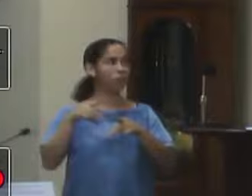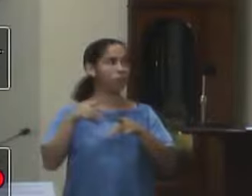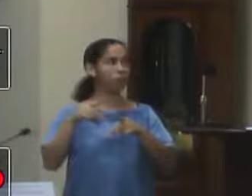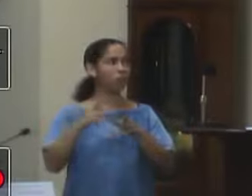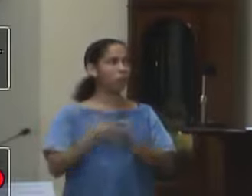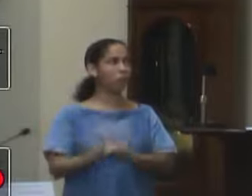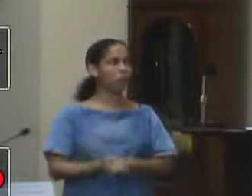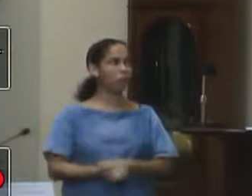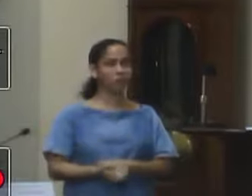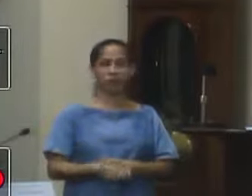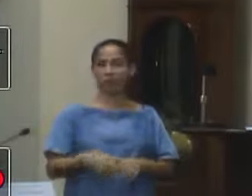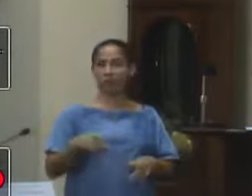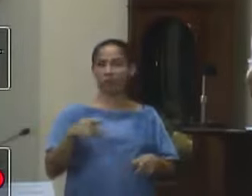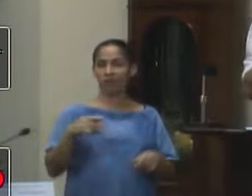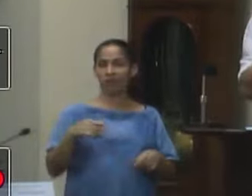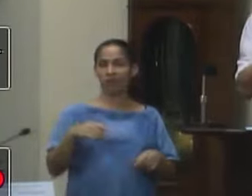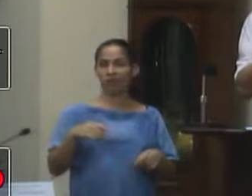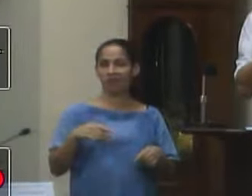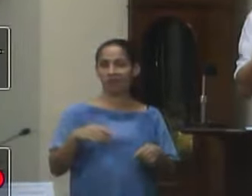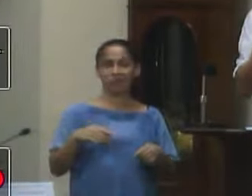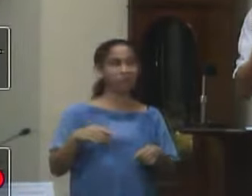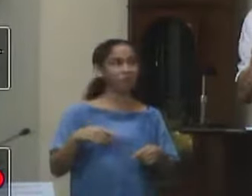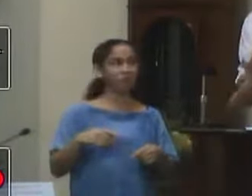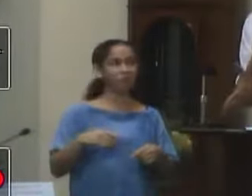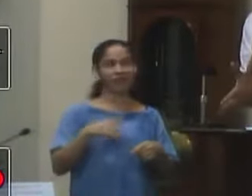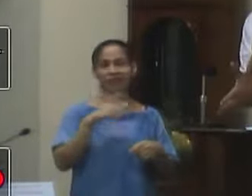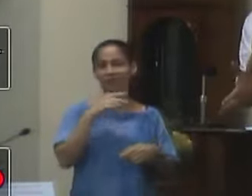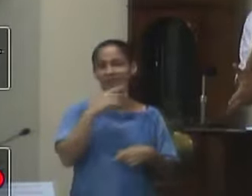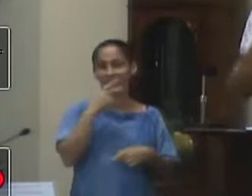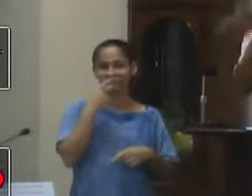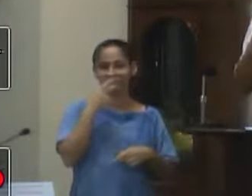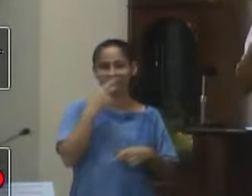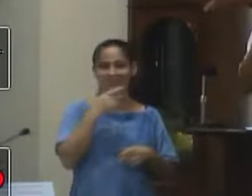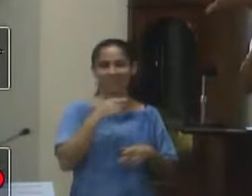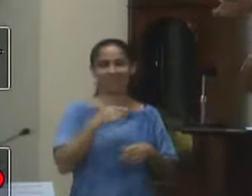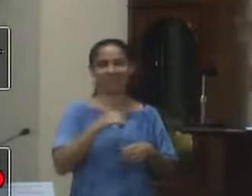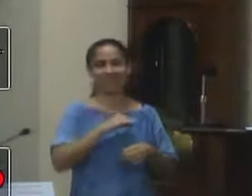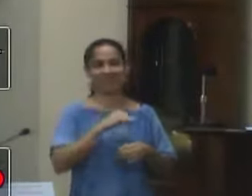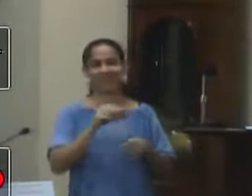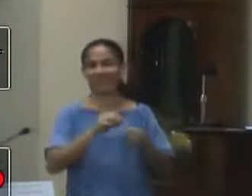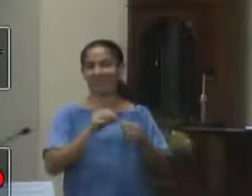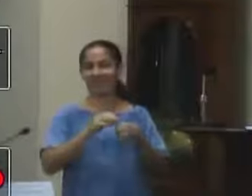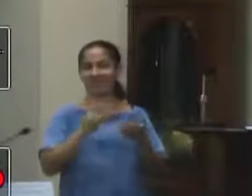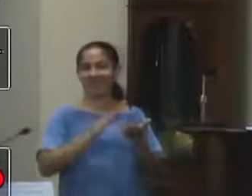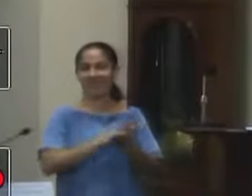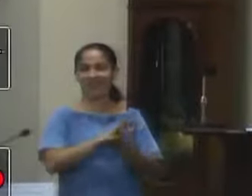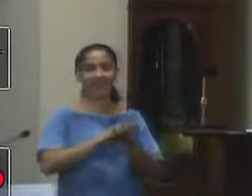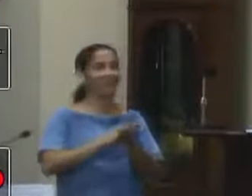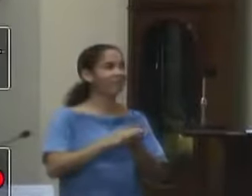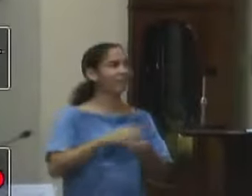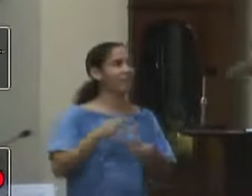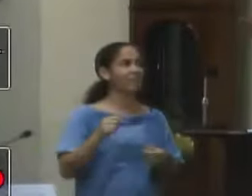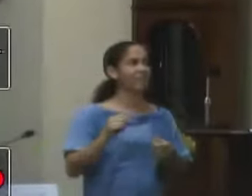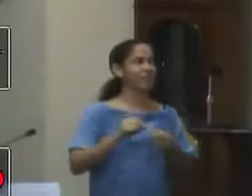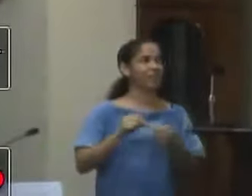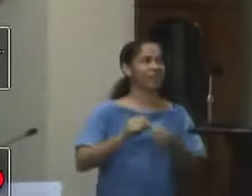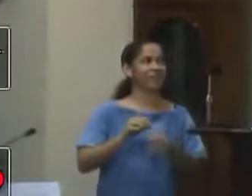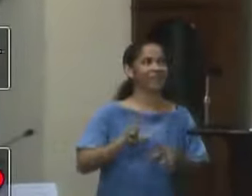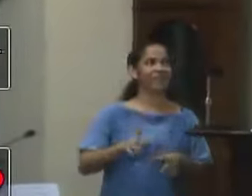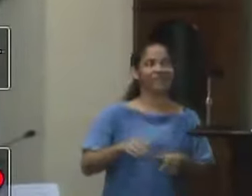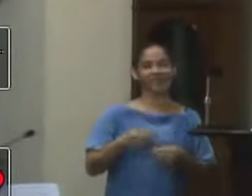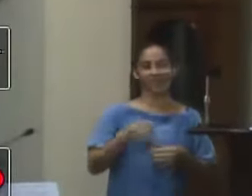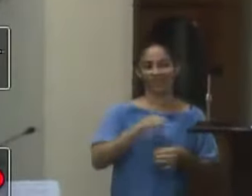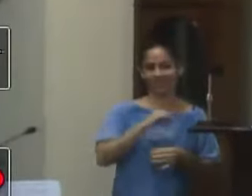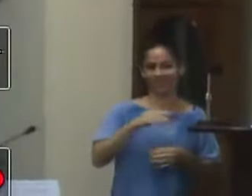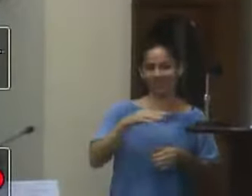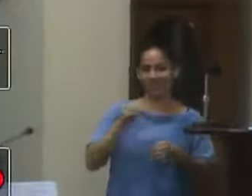o professor Rafael gosta de escutar, cavalo velho, meu filho, não pega macho. Não pega.